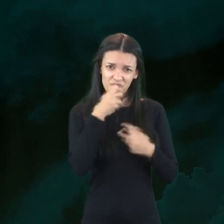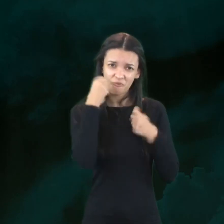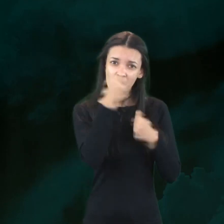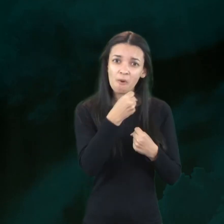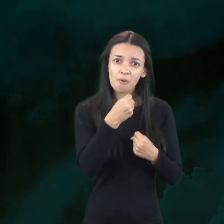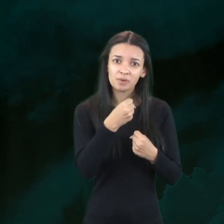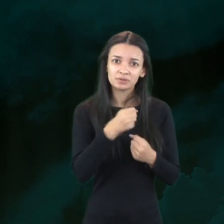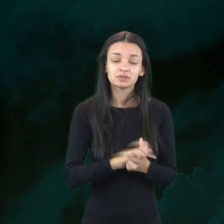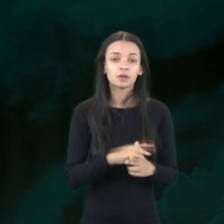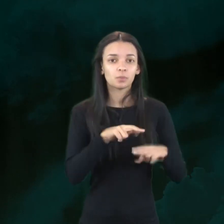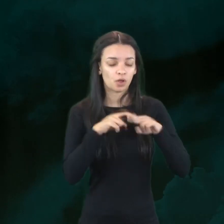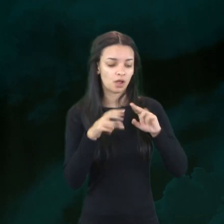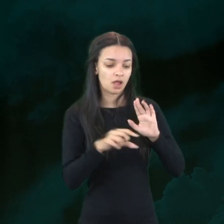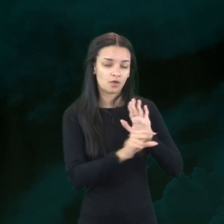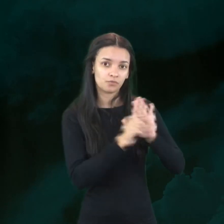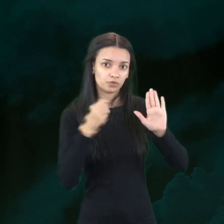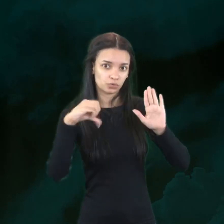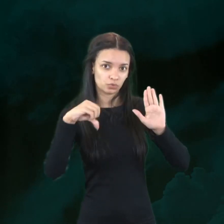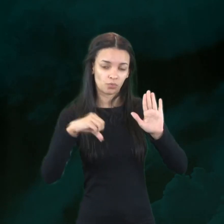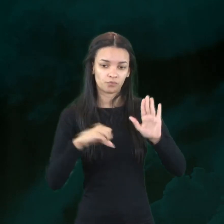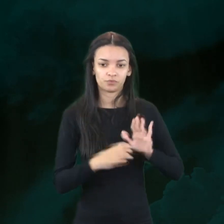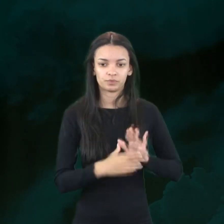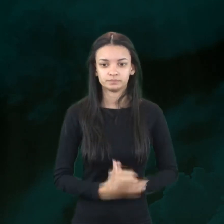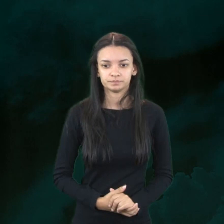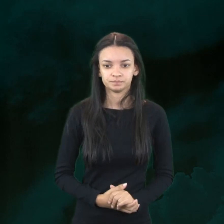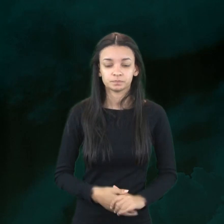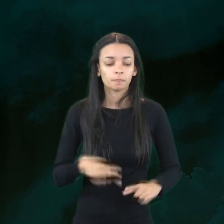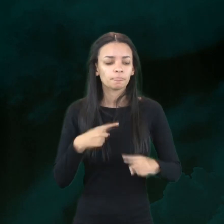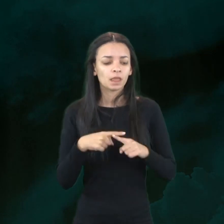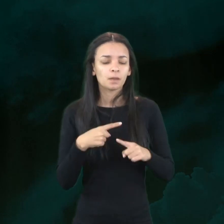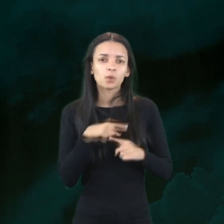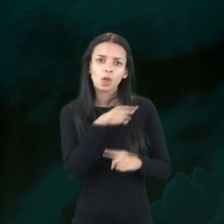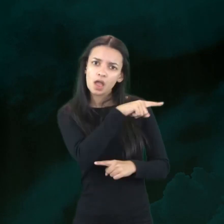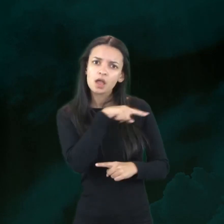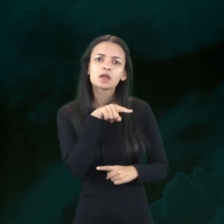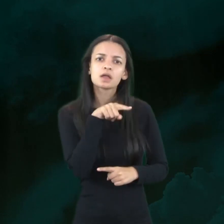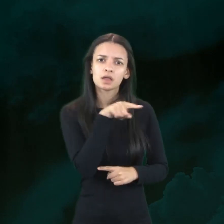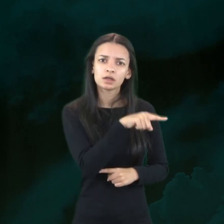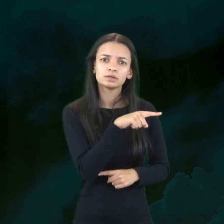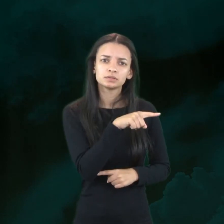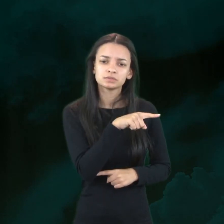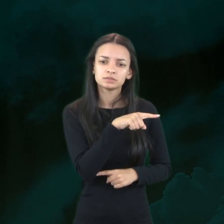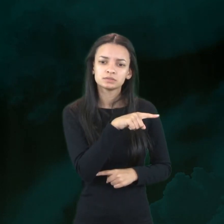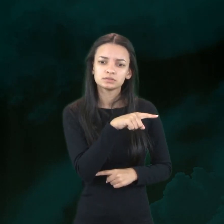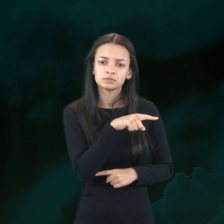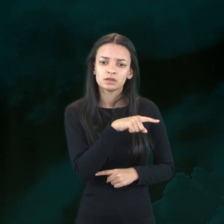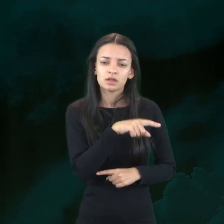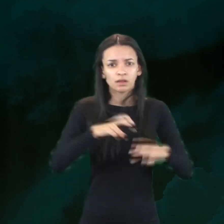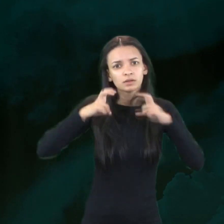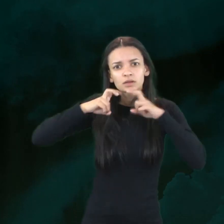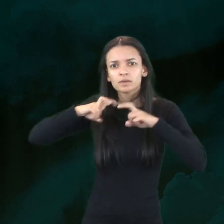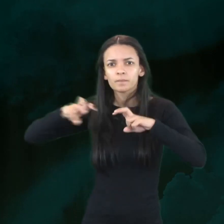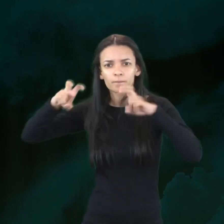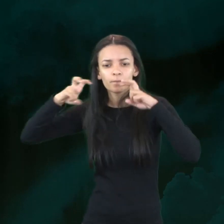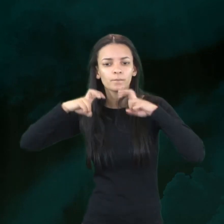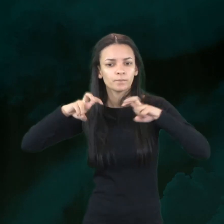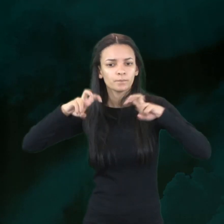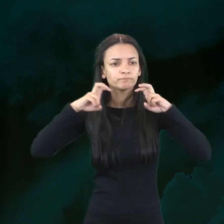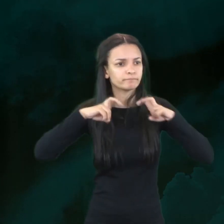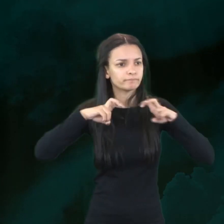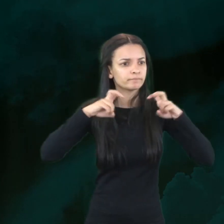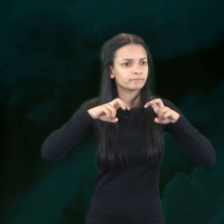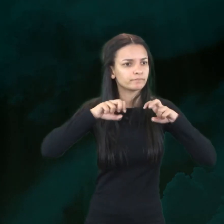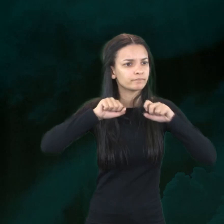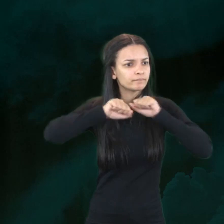tá? Versículo 9 diz assim: pois eles mesmos, no tocante a nós, proclamam que repercussão